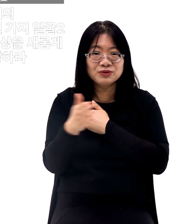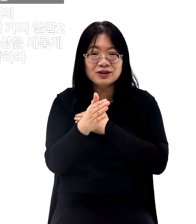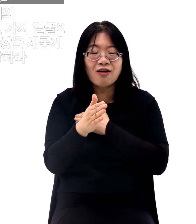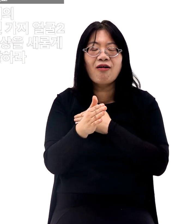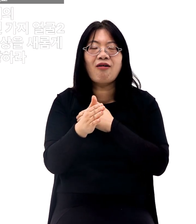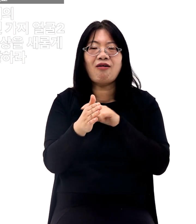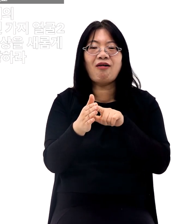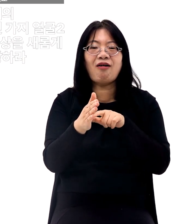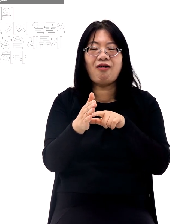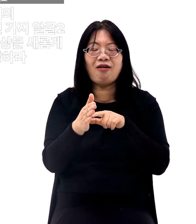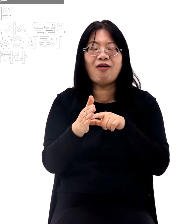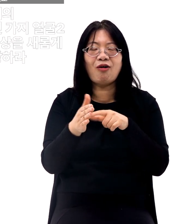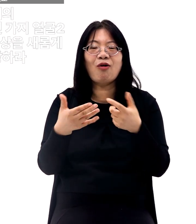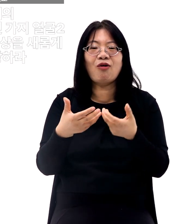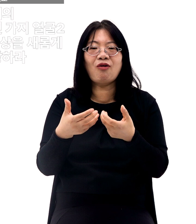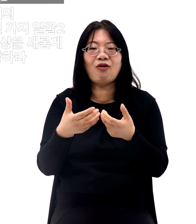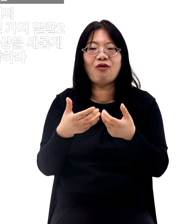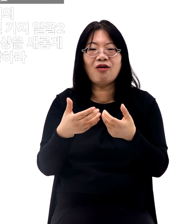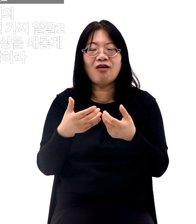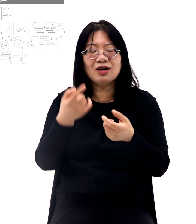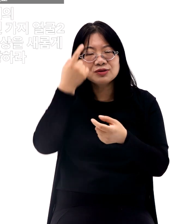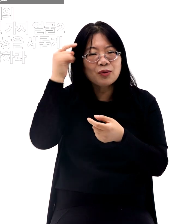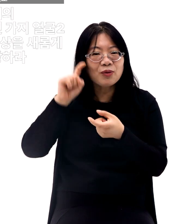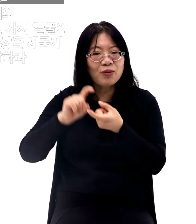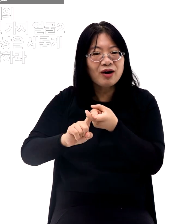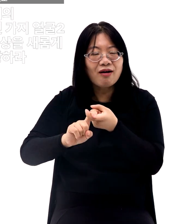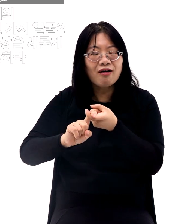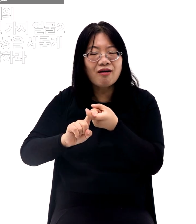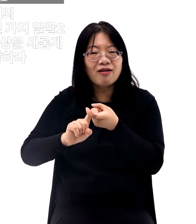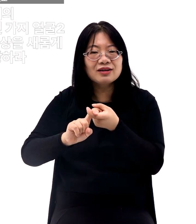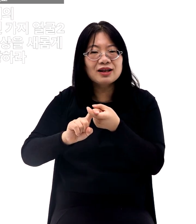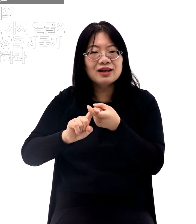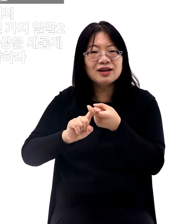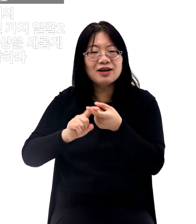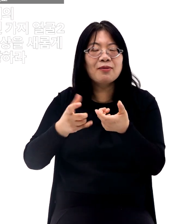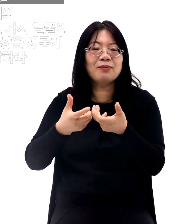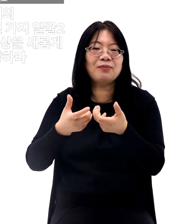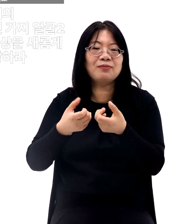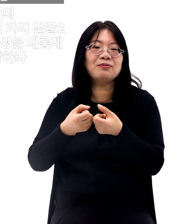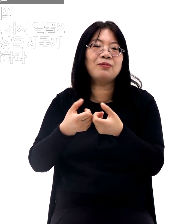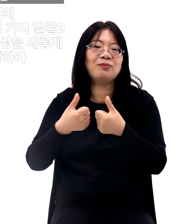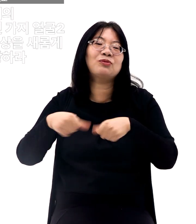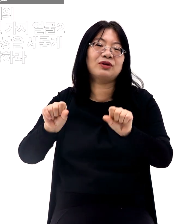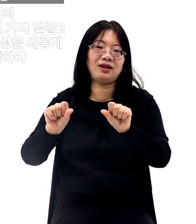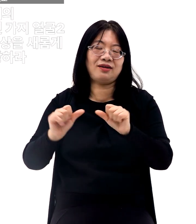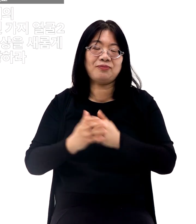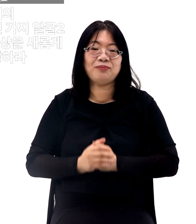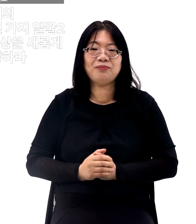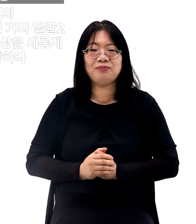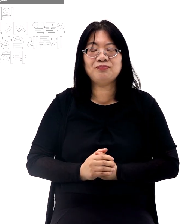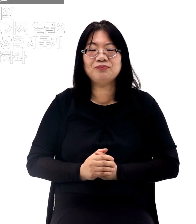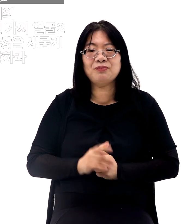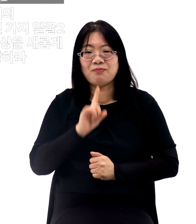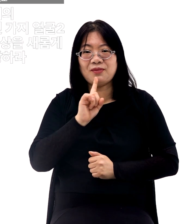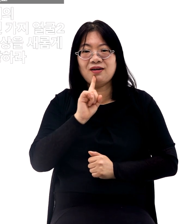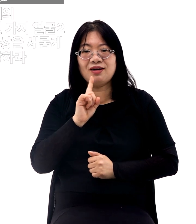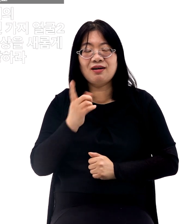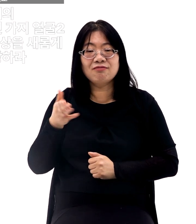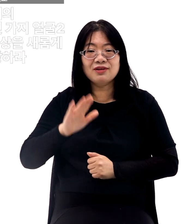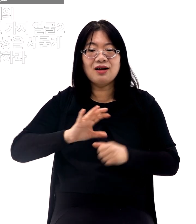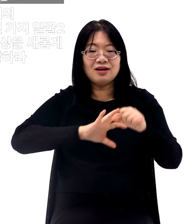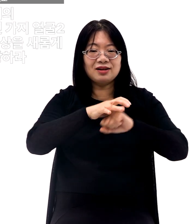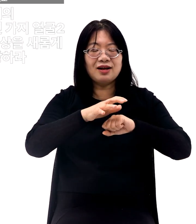촉매제가 되었다. 이런 해석을 내놓습니다. 그런데 놀라운 것은 세계의